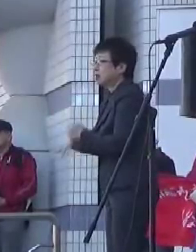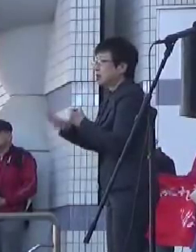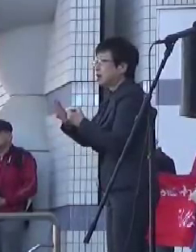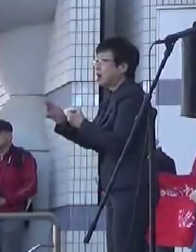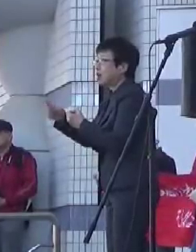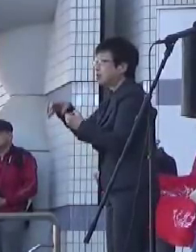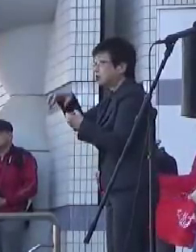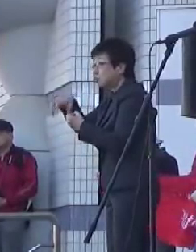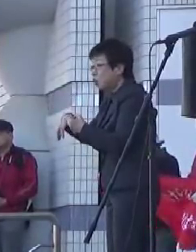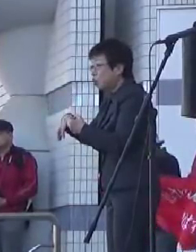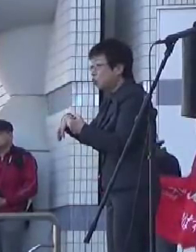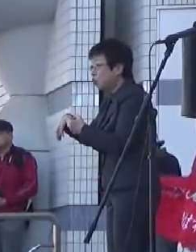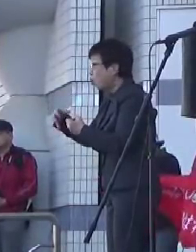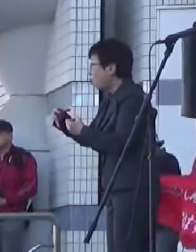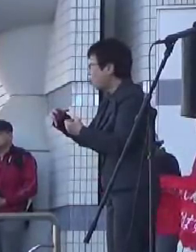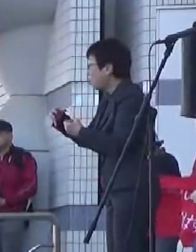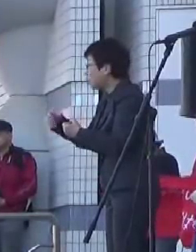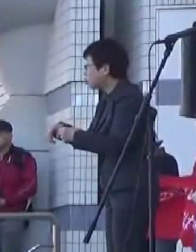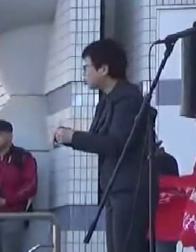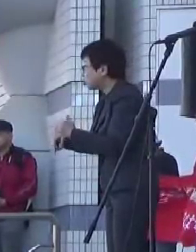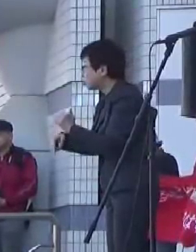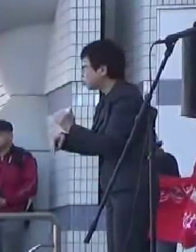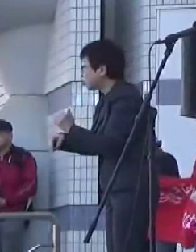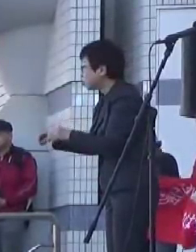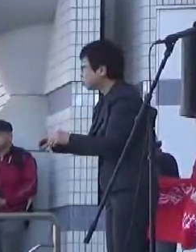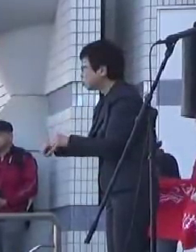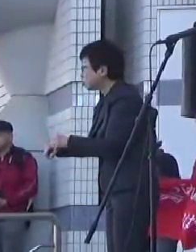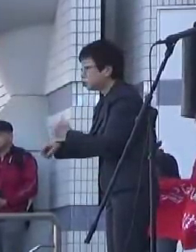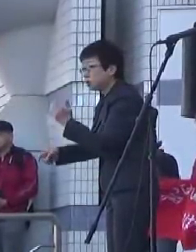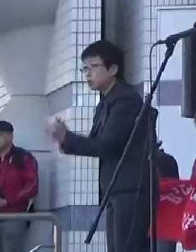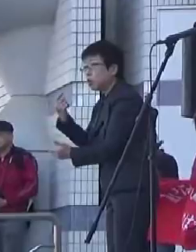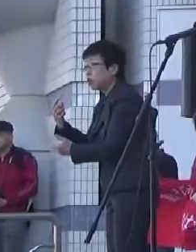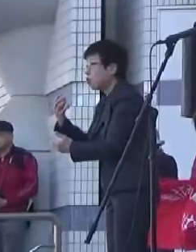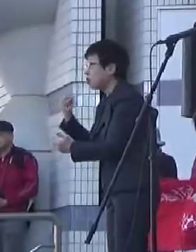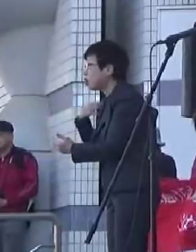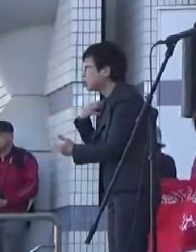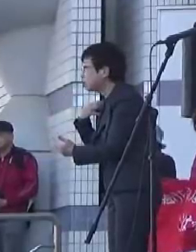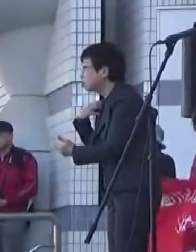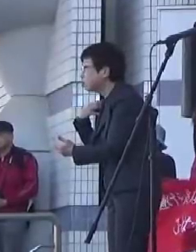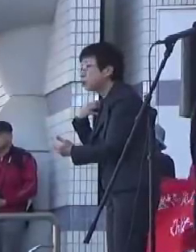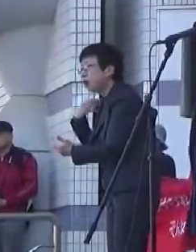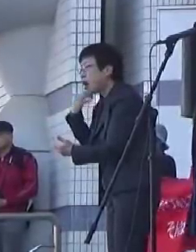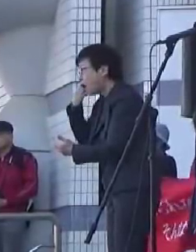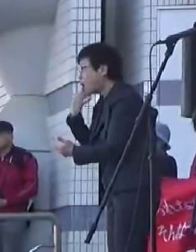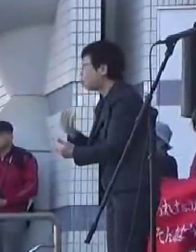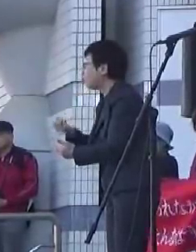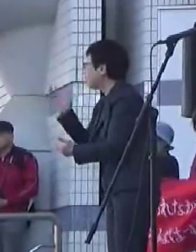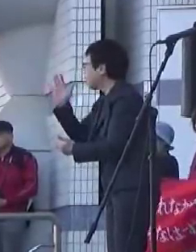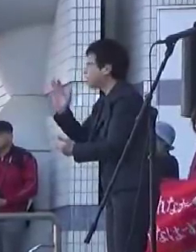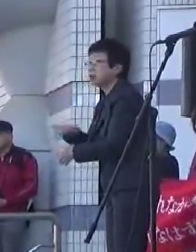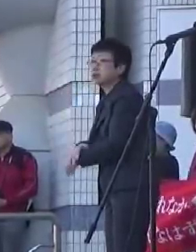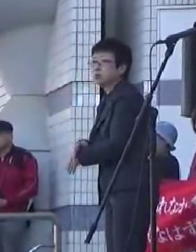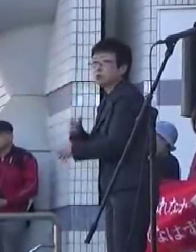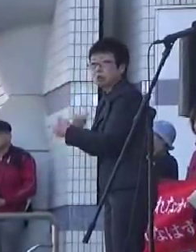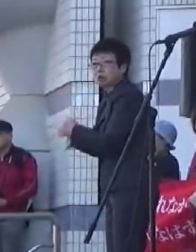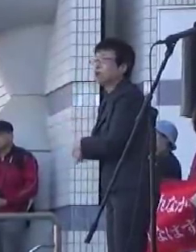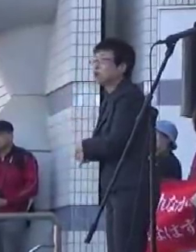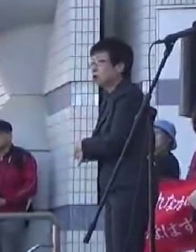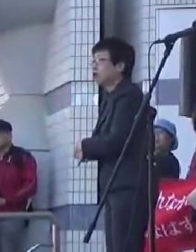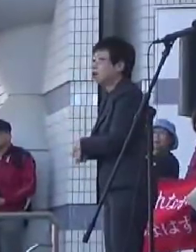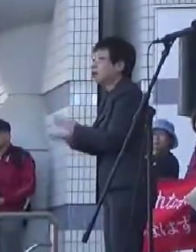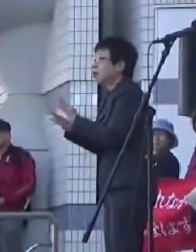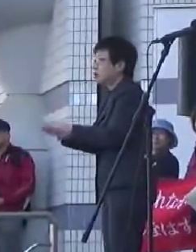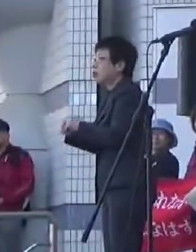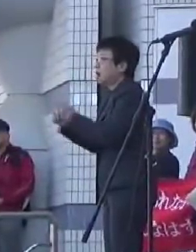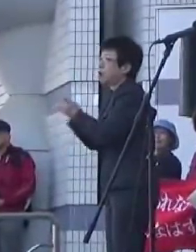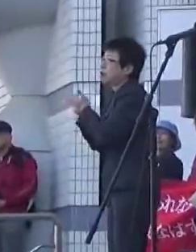事故の責任を誰一人取っていないということだと思うんです。ありがとうございます。今日も厳正判決